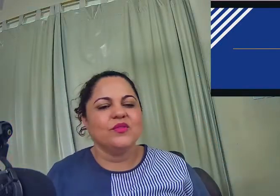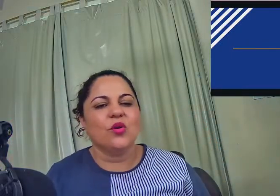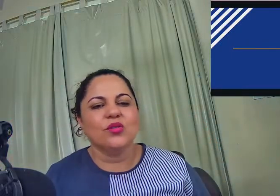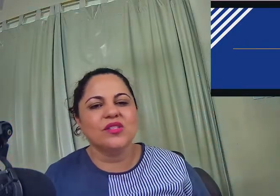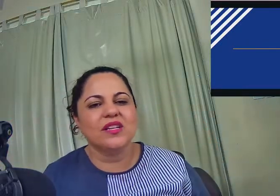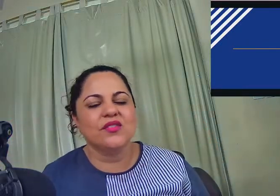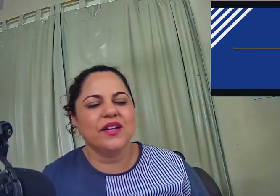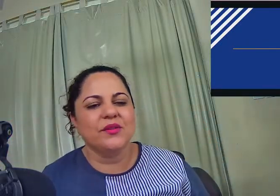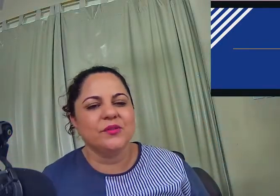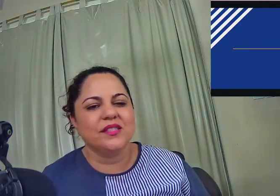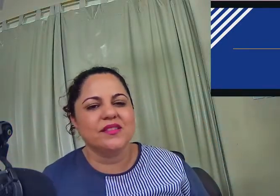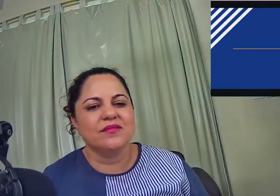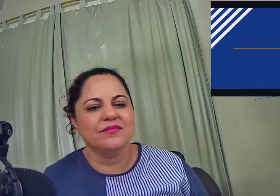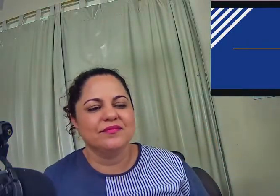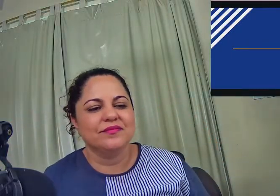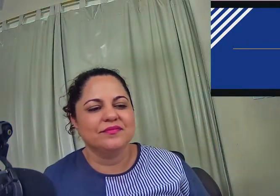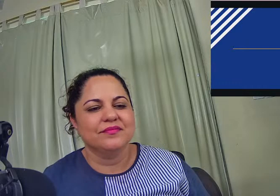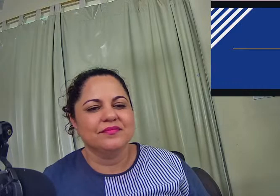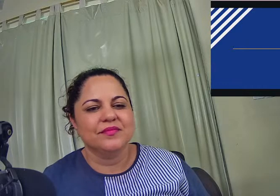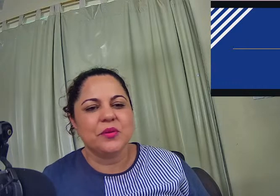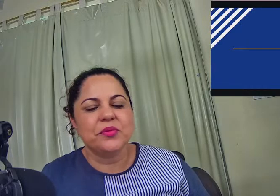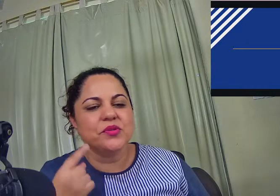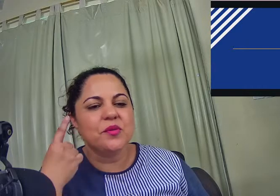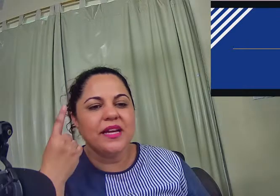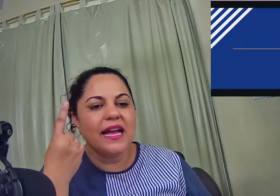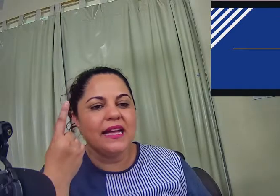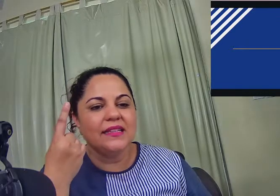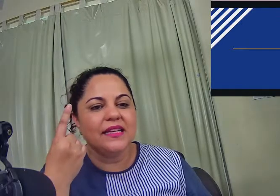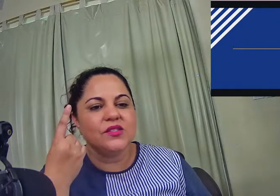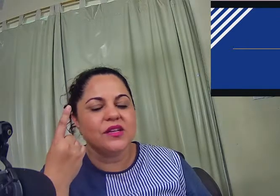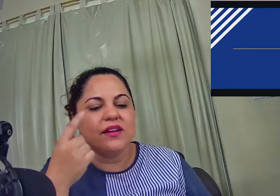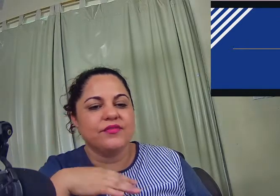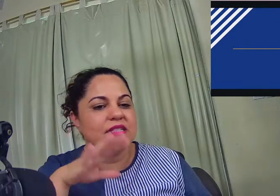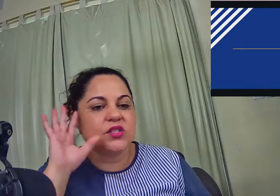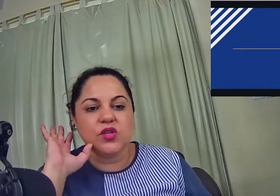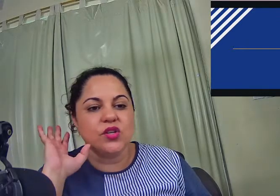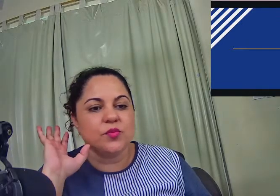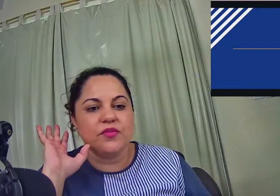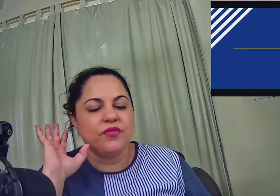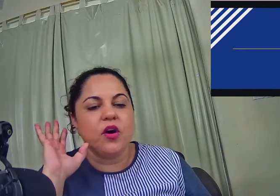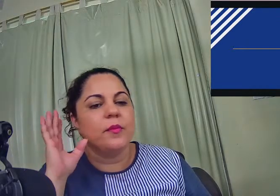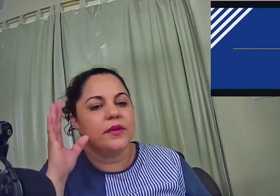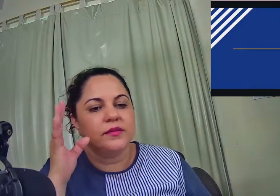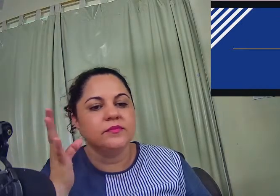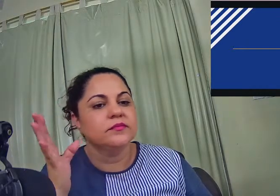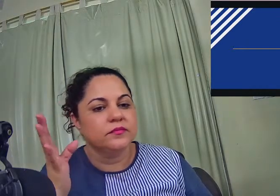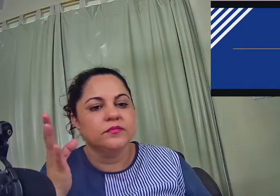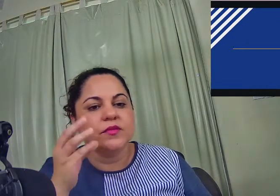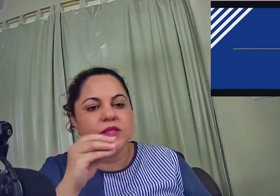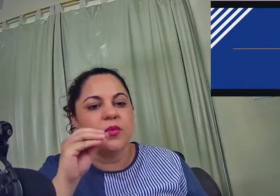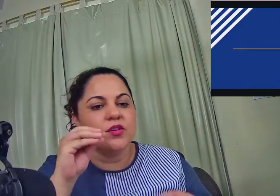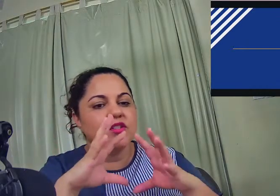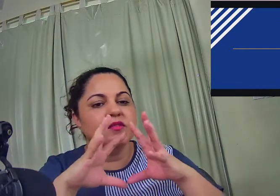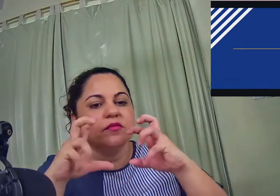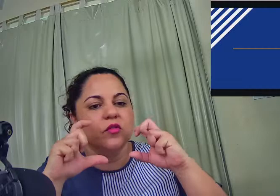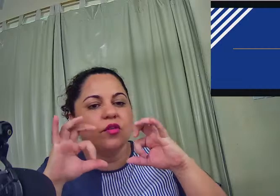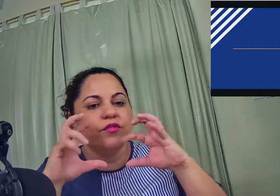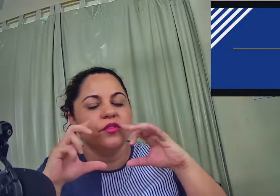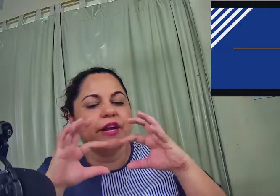Todos os classificadores. Não sou obrigada a fazer só de uma forma. Você pode configurar a mão